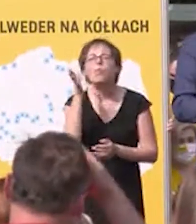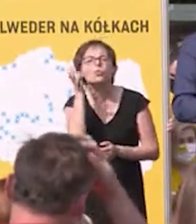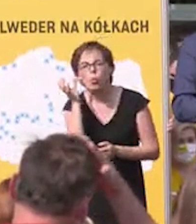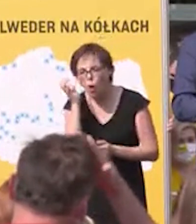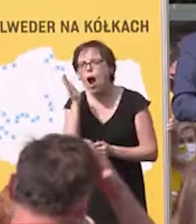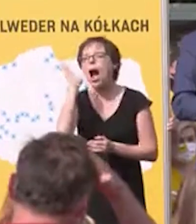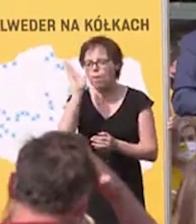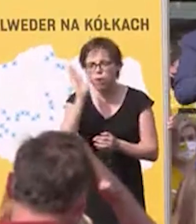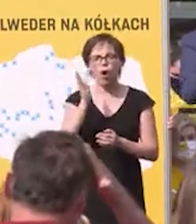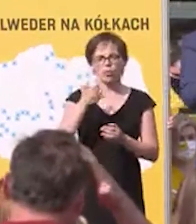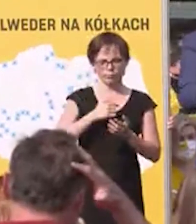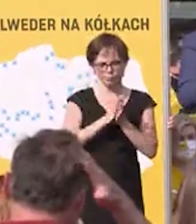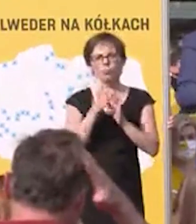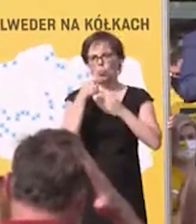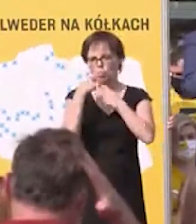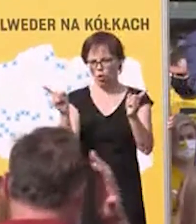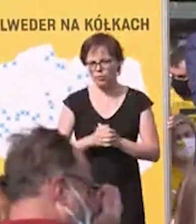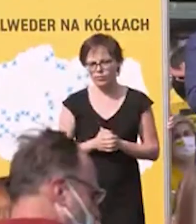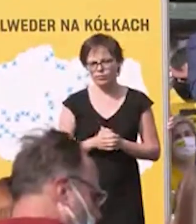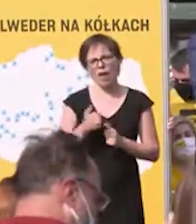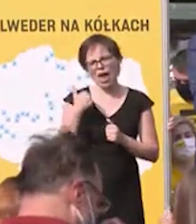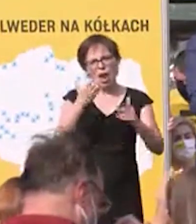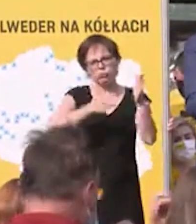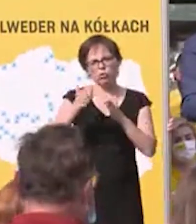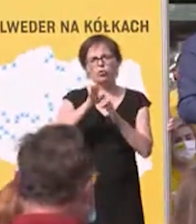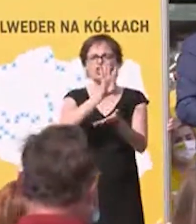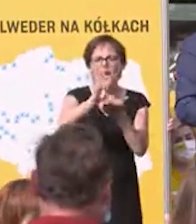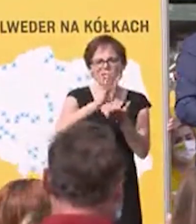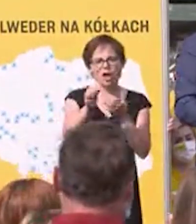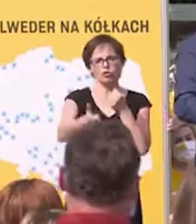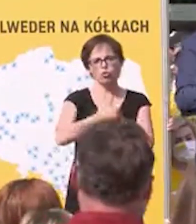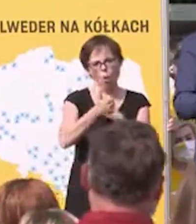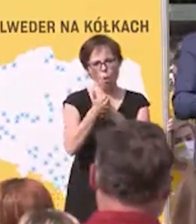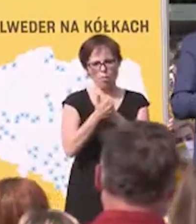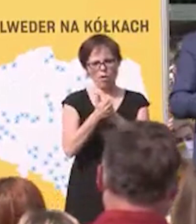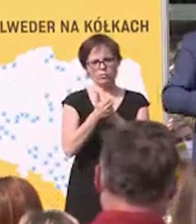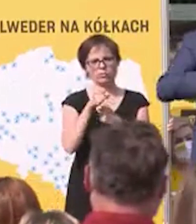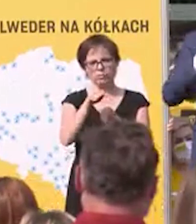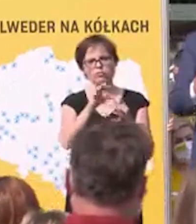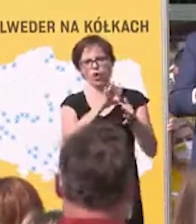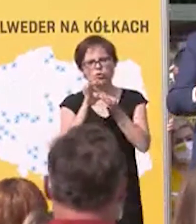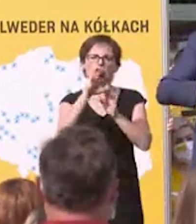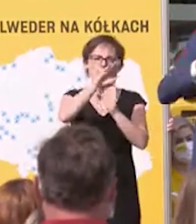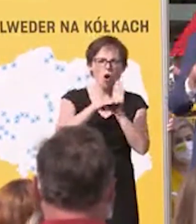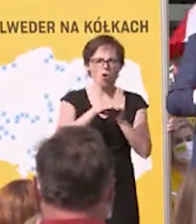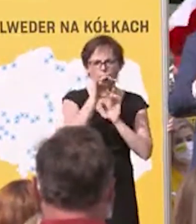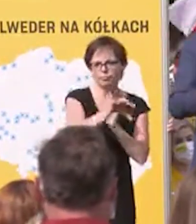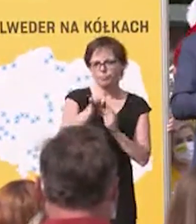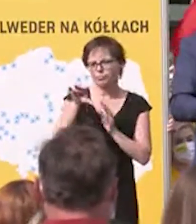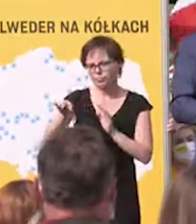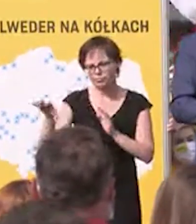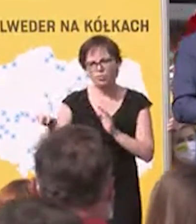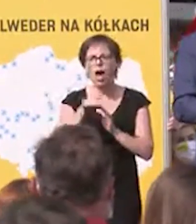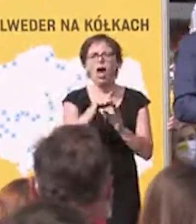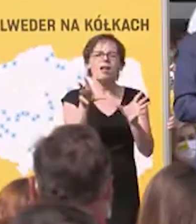mówić. Przygotowywałem później 14 dokumentów programowych, sektorowych, z praktykami, specjalistami